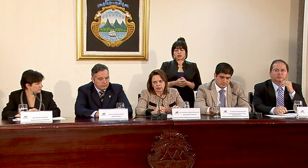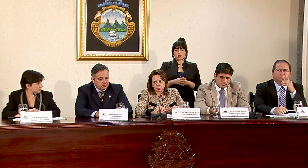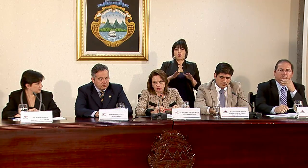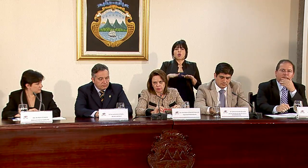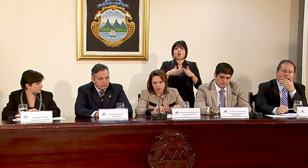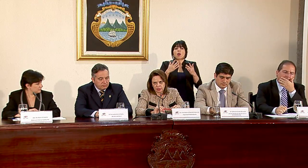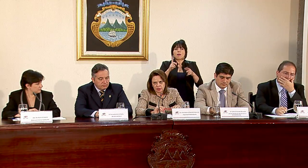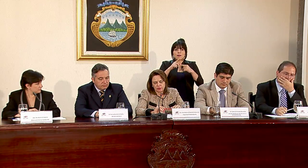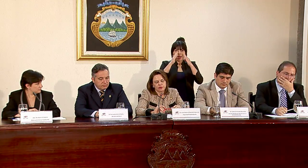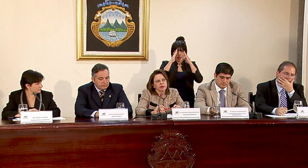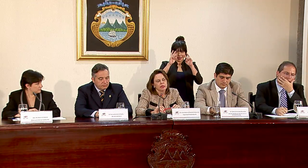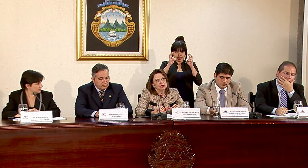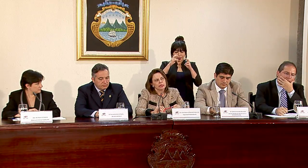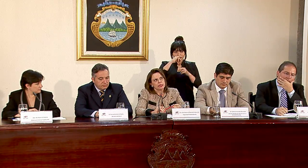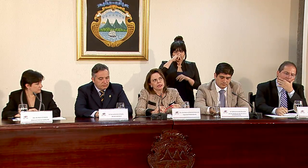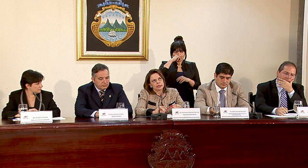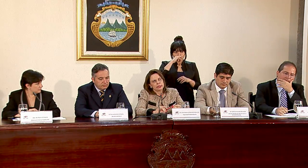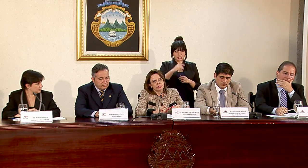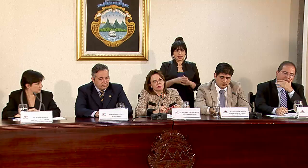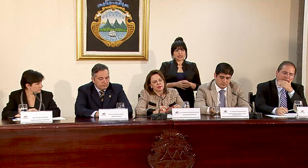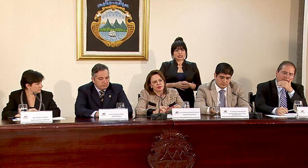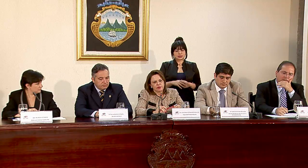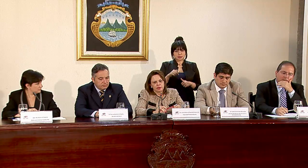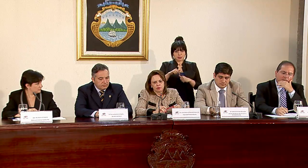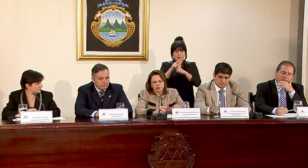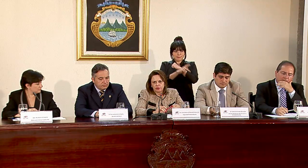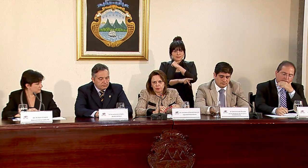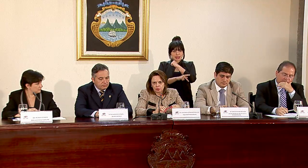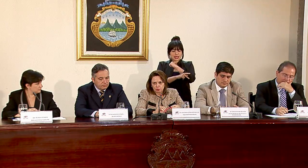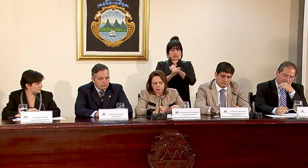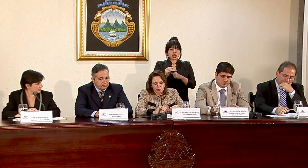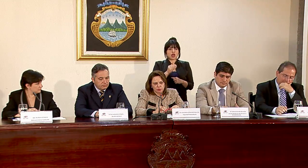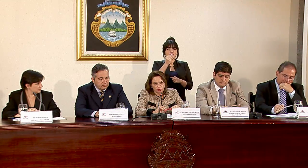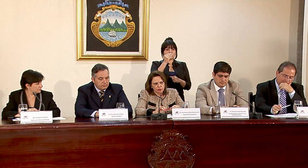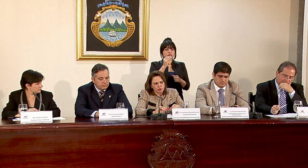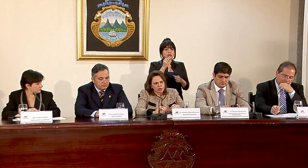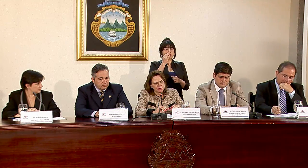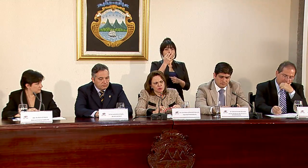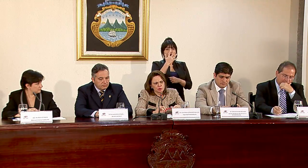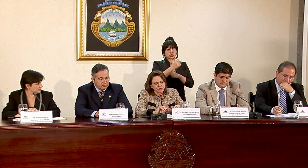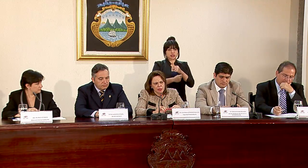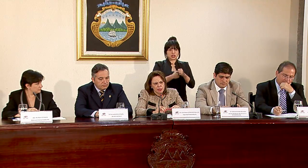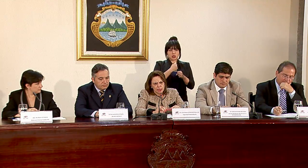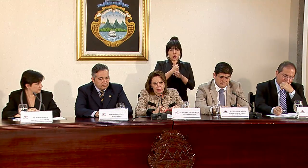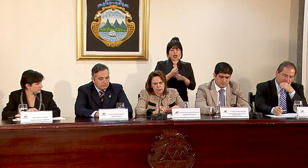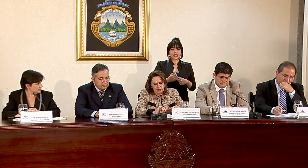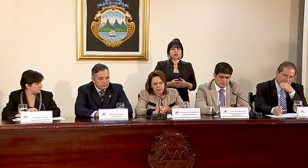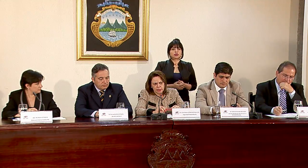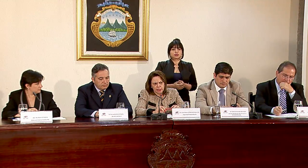vamos a atender los temas de niñez de este país y de adolescencia por los próximos cinco años.